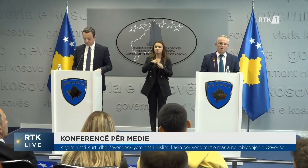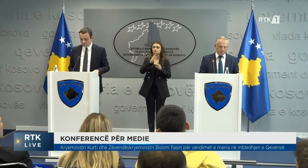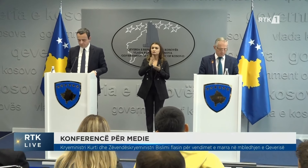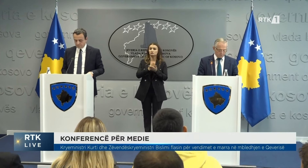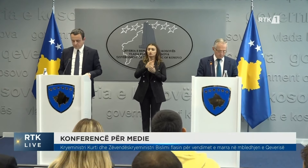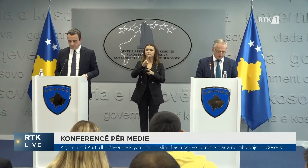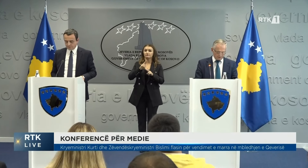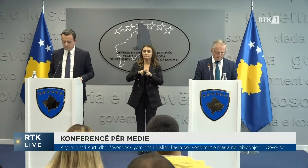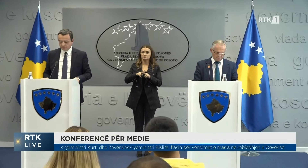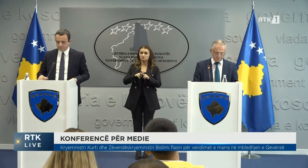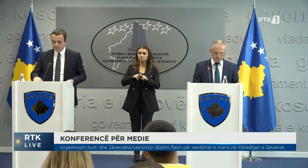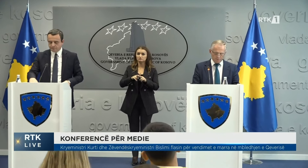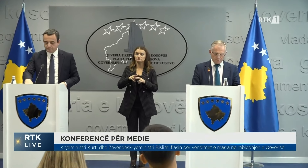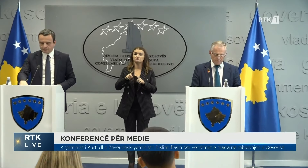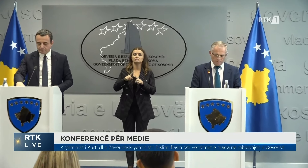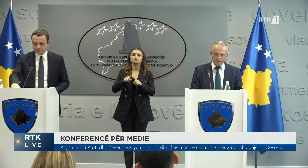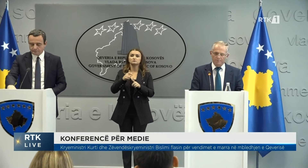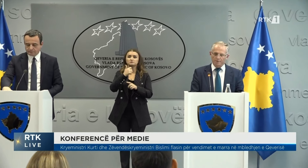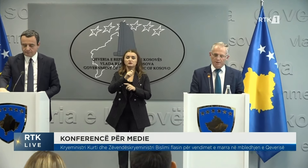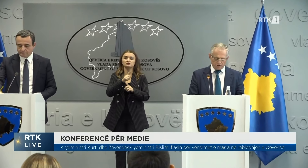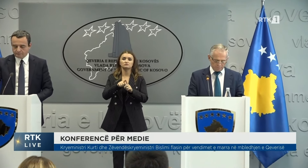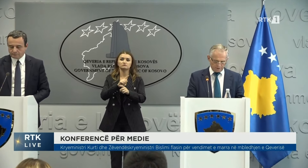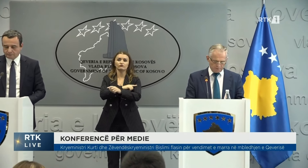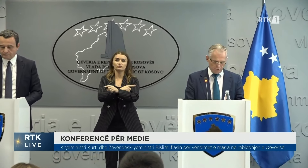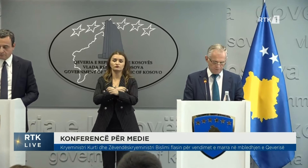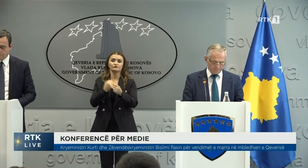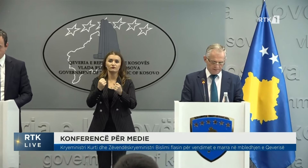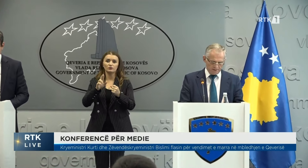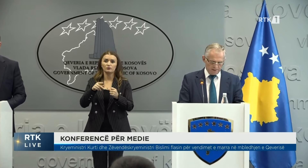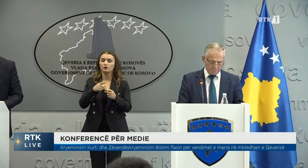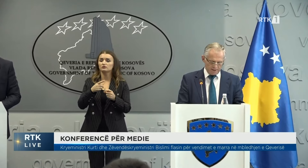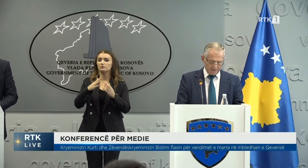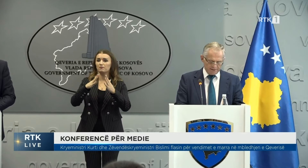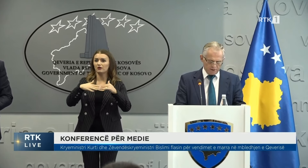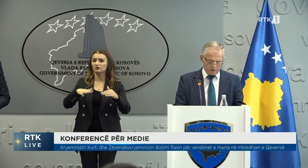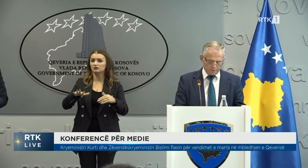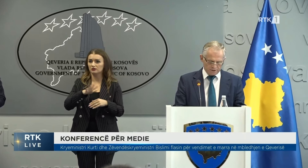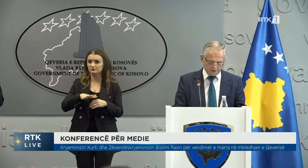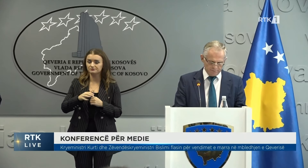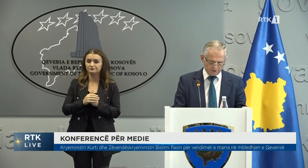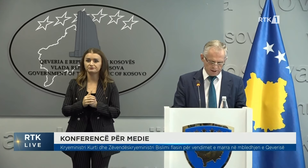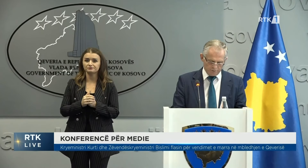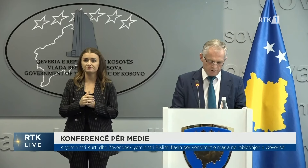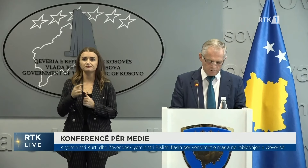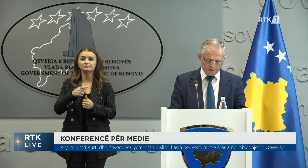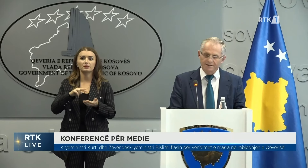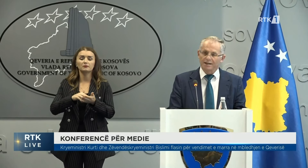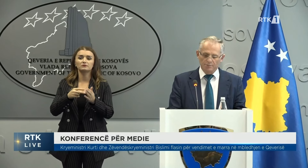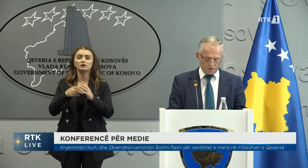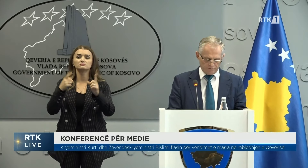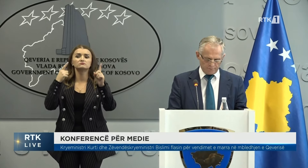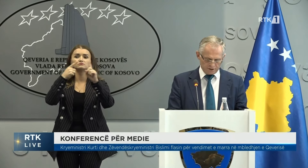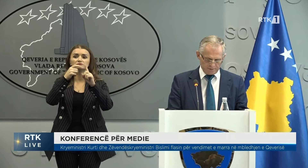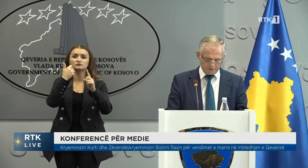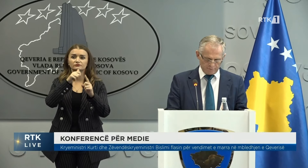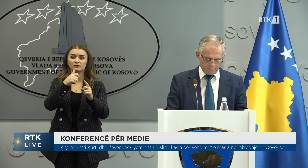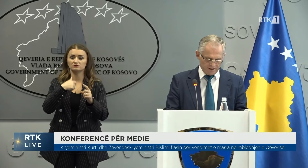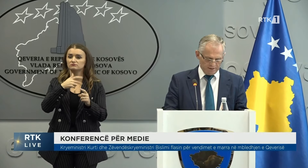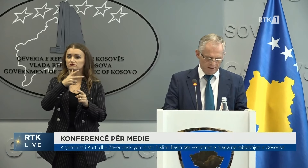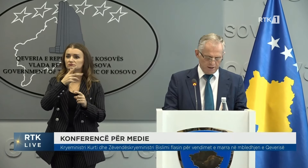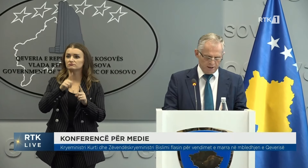në kuadër të planit të rritjes së Bashkimit Evropian për Ballkanin Perëndimor, plani i cili ka për qëllim që rajonin tonë ta sjellë më afër